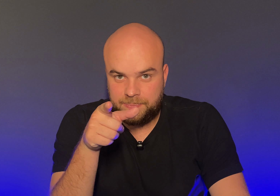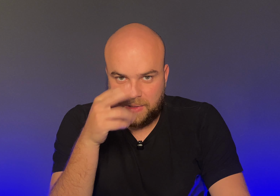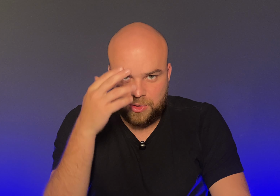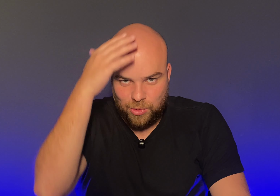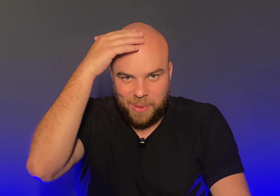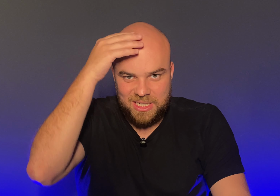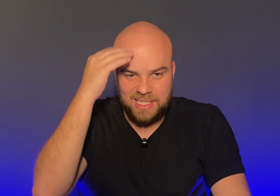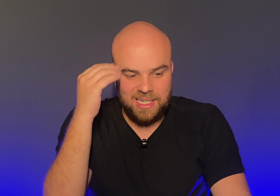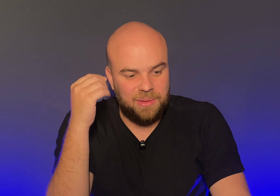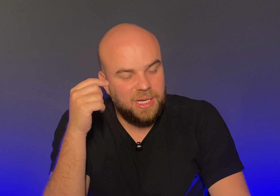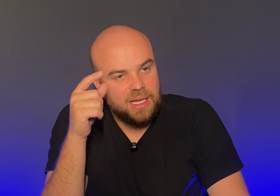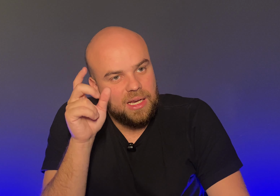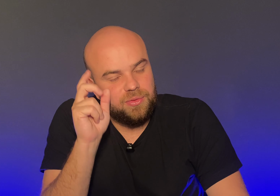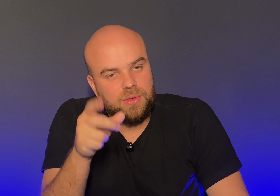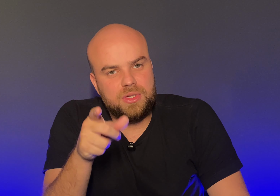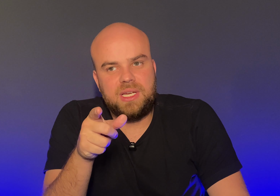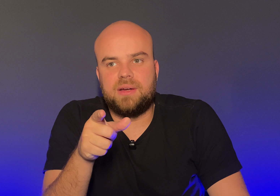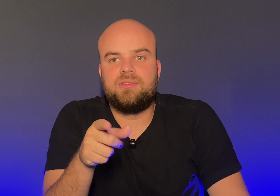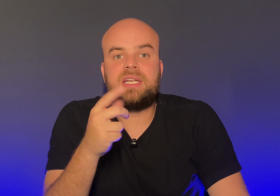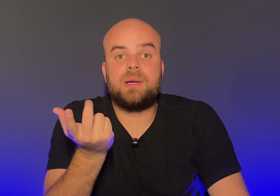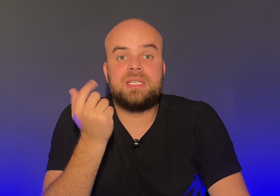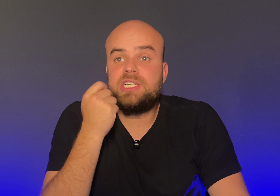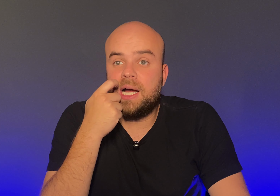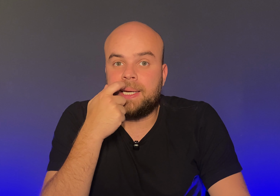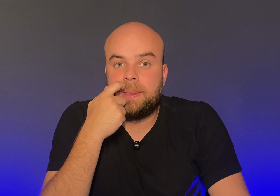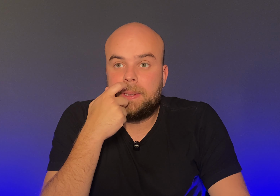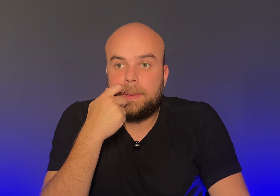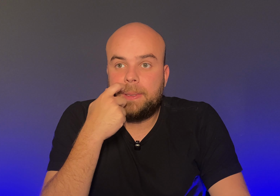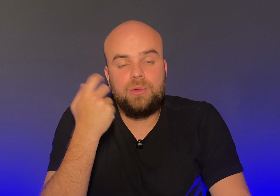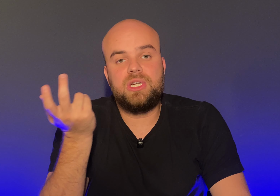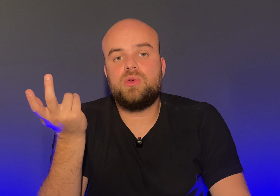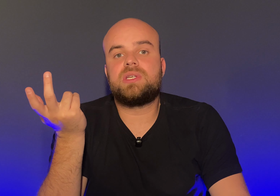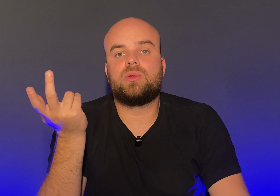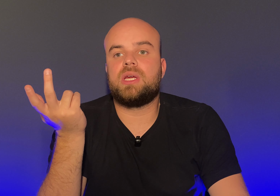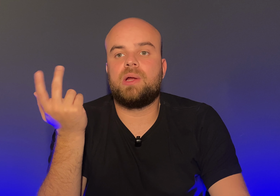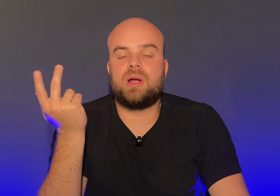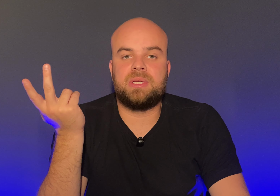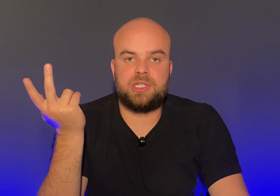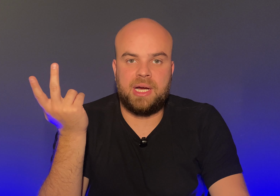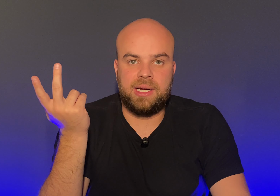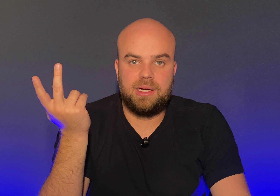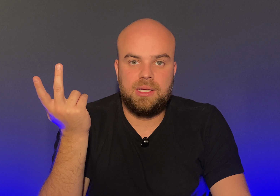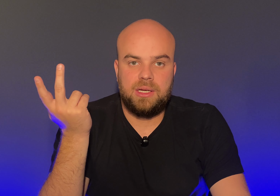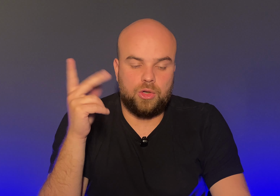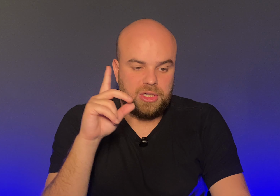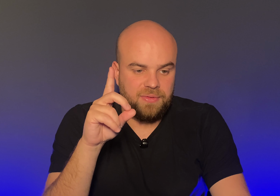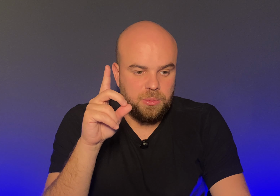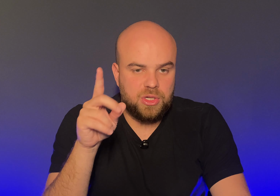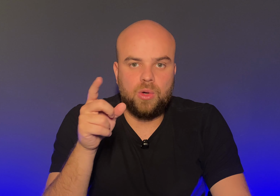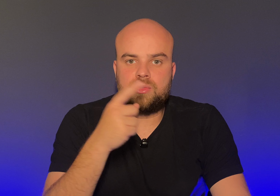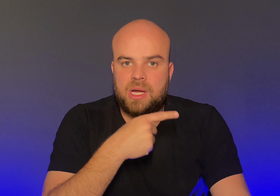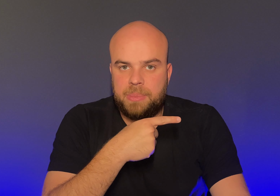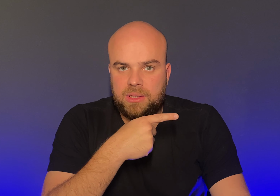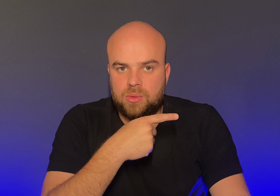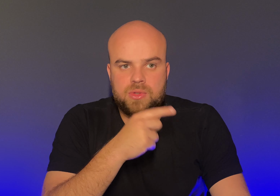eu tinha um topetinho assim né ele falou você vai de cabeça diária eu não tinha noção do que quer na cabeça diária nós já vemos em outros capítulos